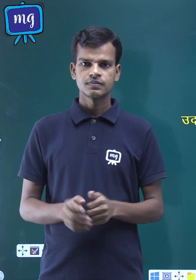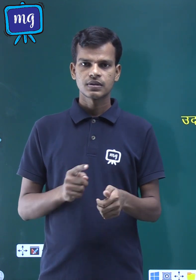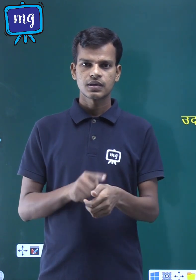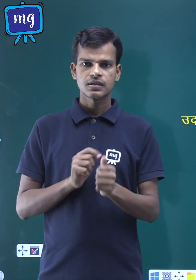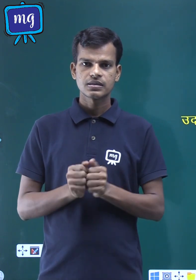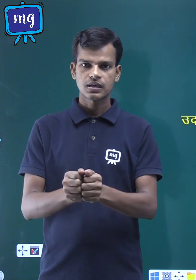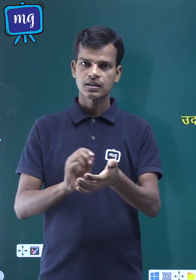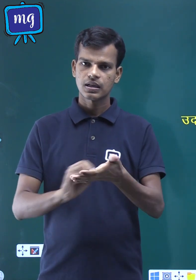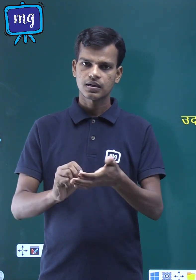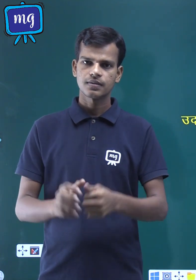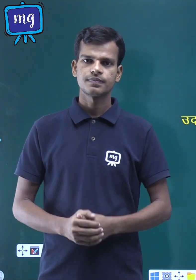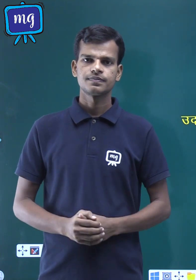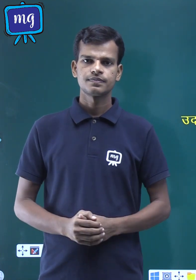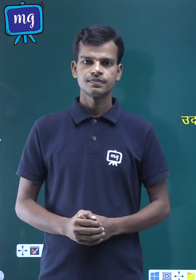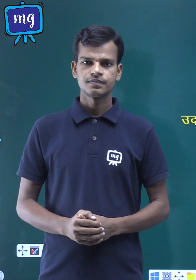के साथ लिखना।